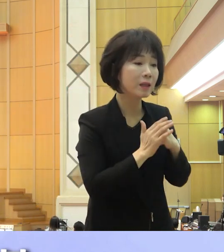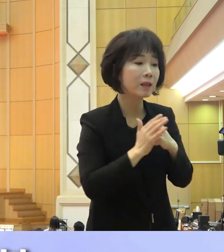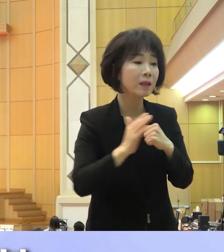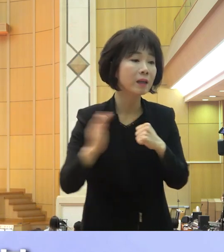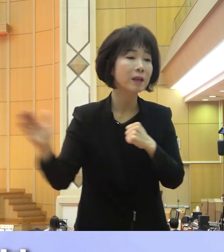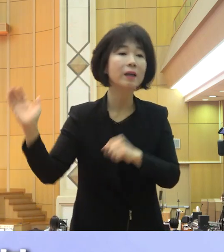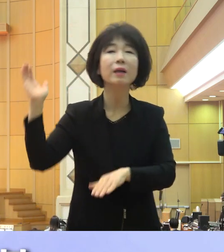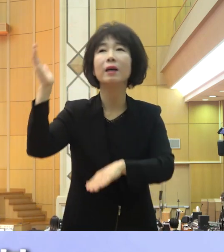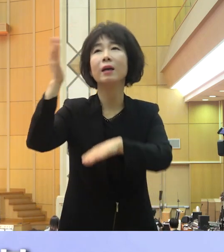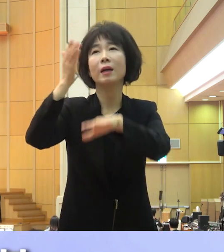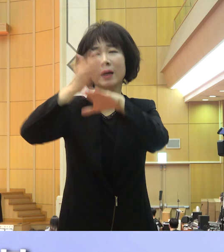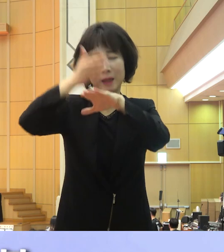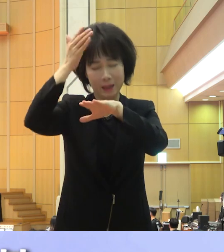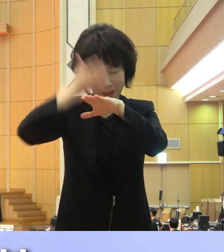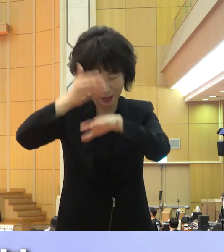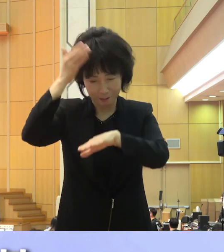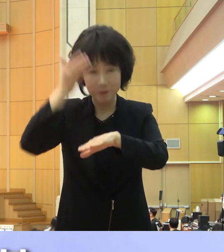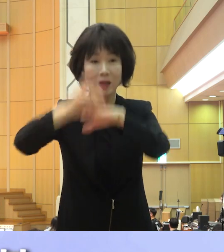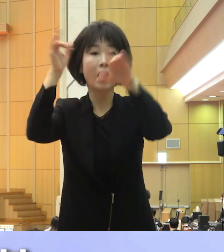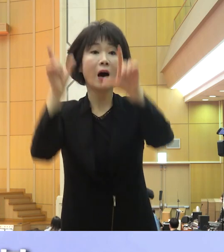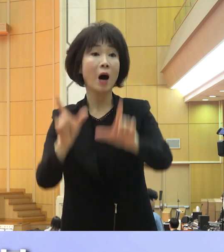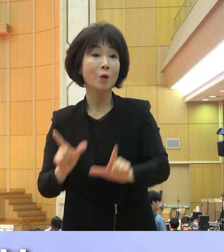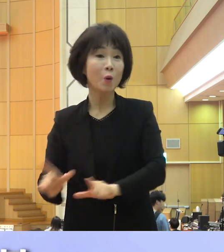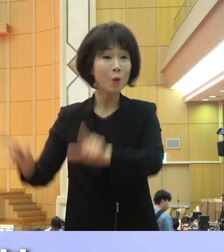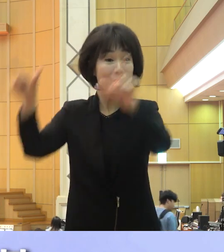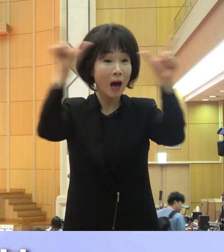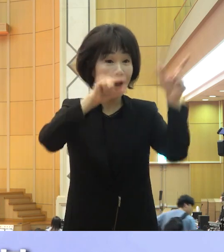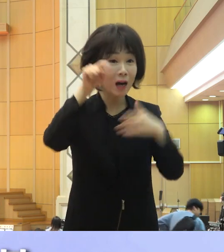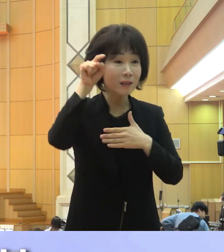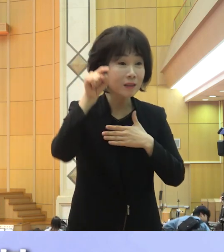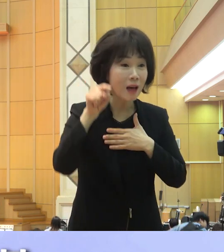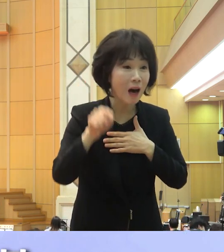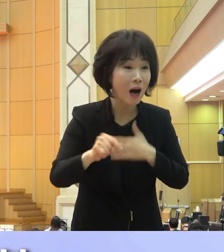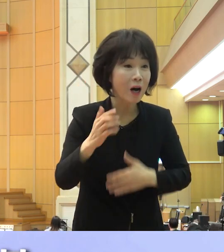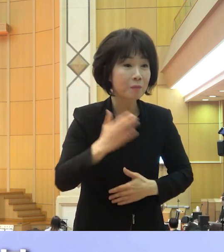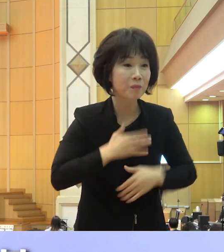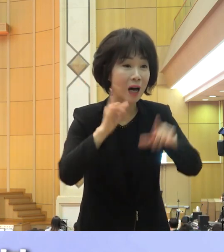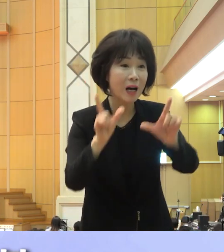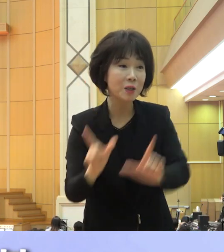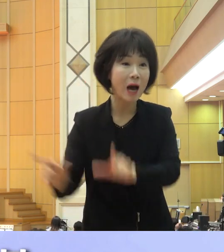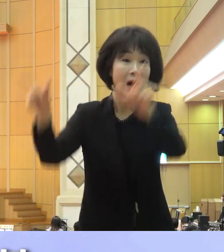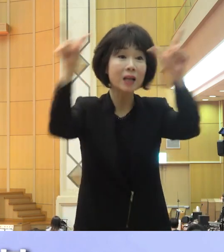가시니 감사로 삼